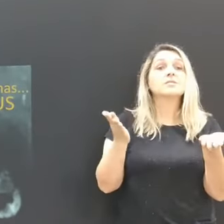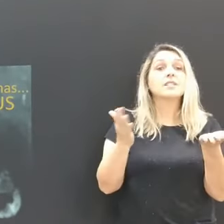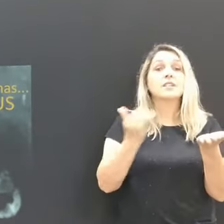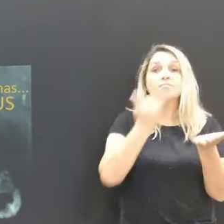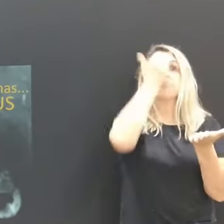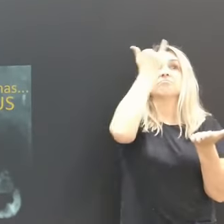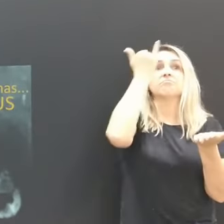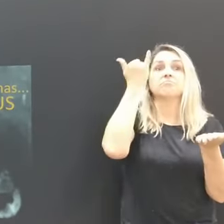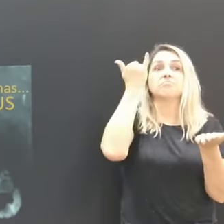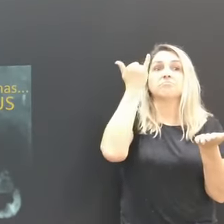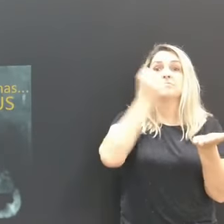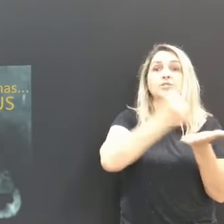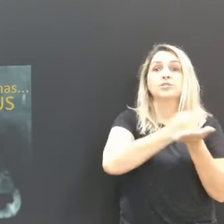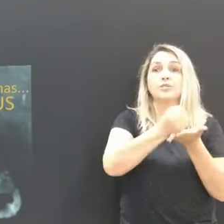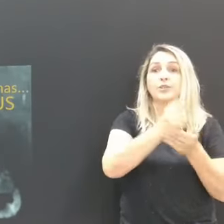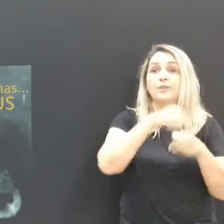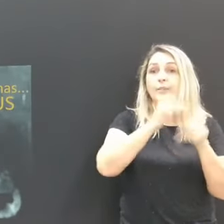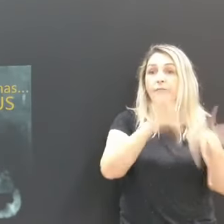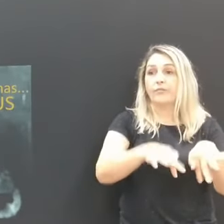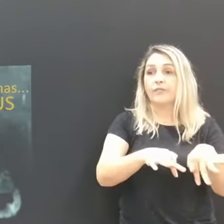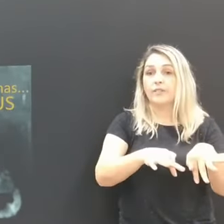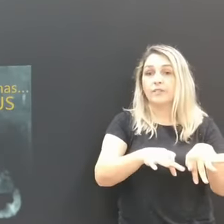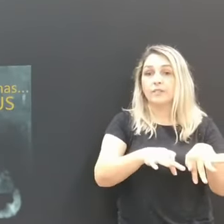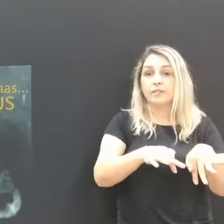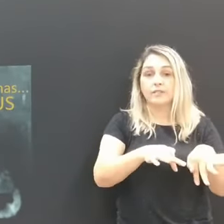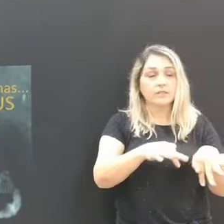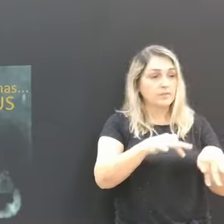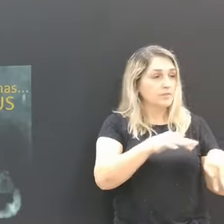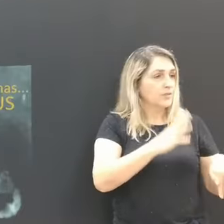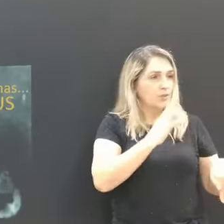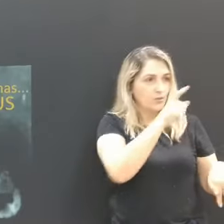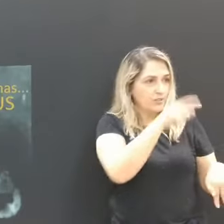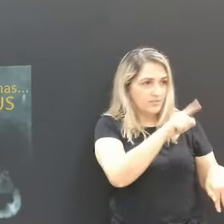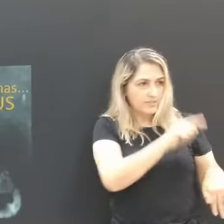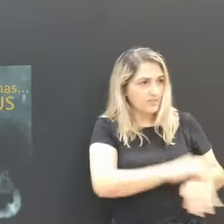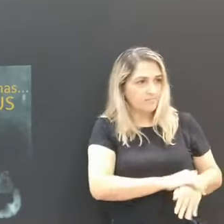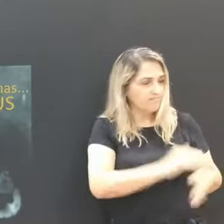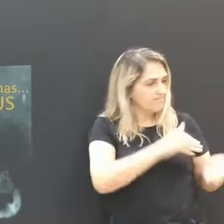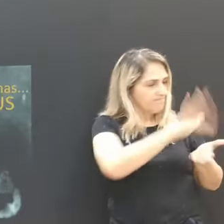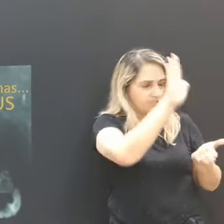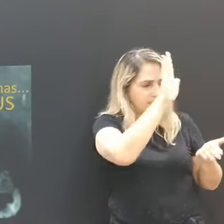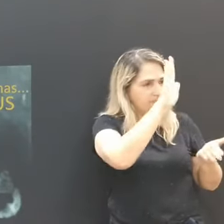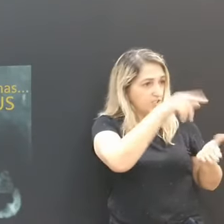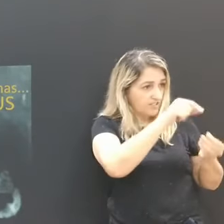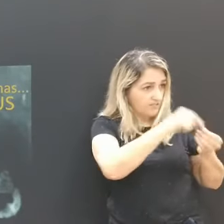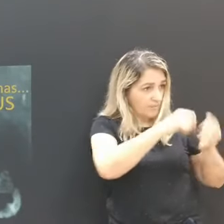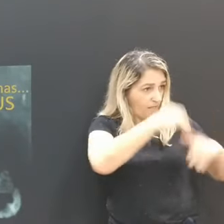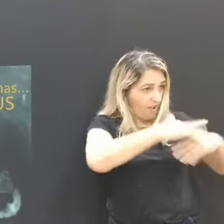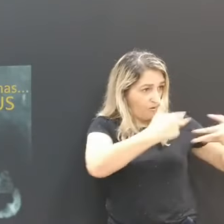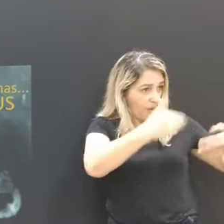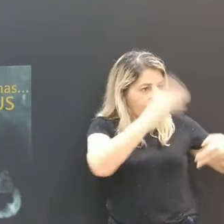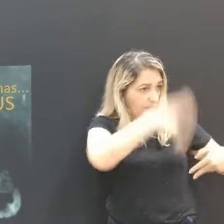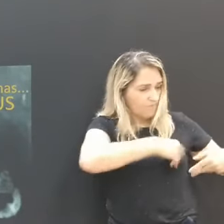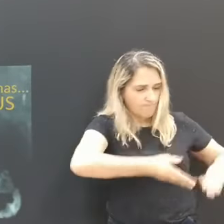Mas o dia que nós vamos nos encontrar com o Senhor está muito perto de acontecer. E